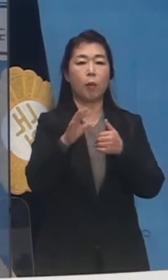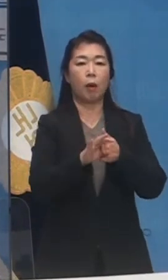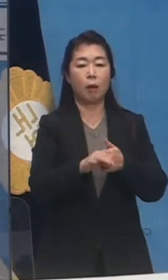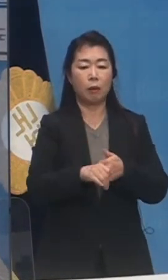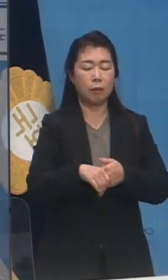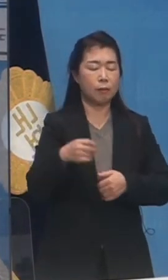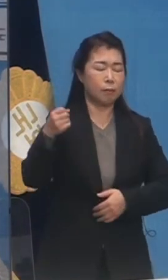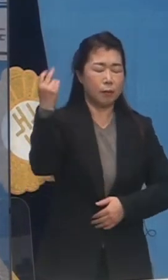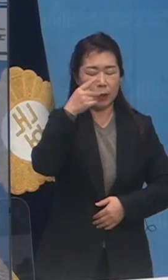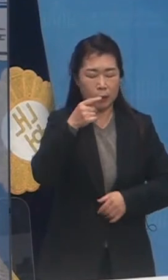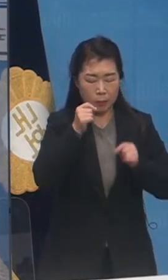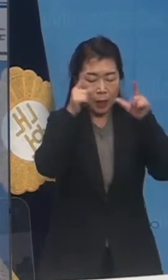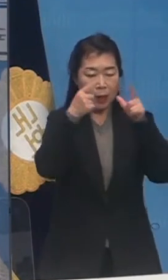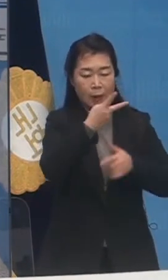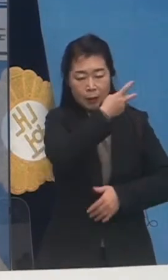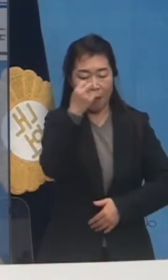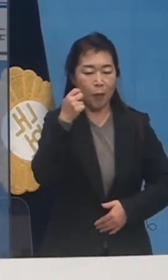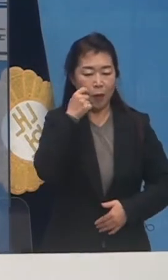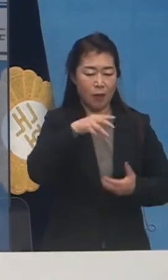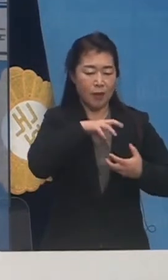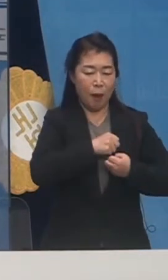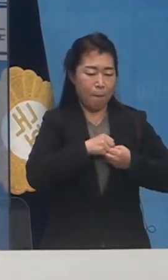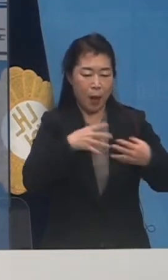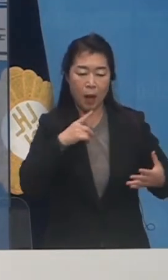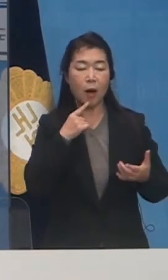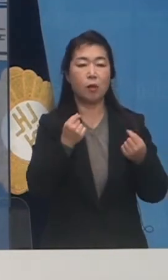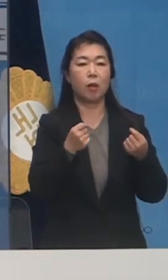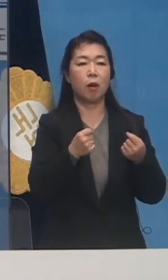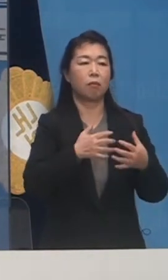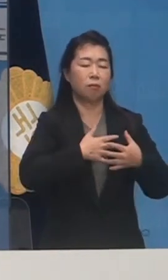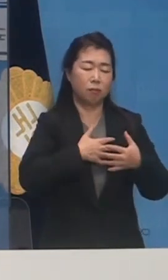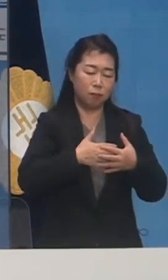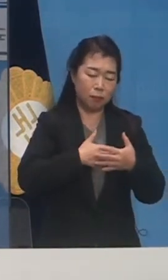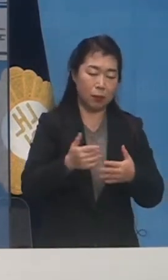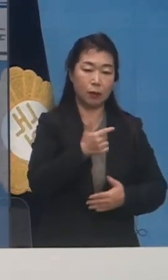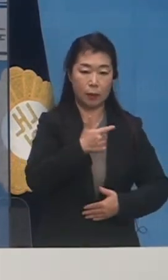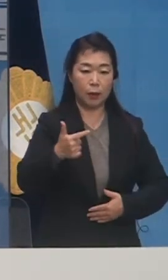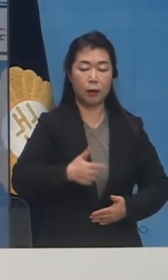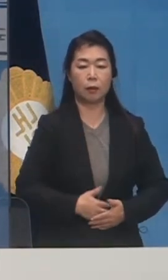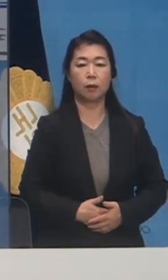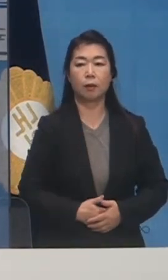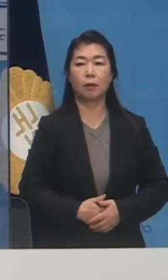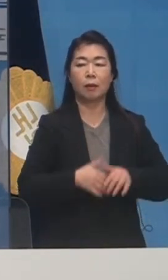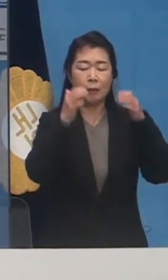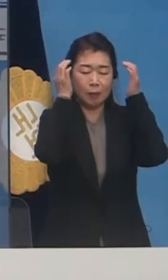번쩍 떠지고 심장이 터질 듯이 뛰고 불안합니다.